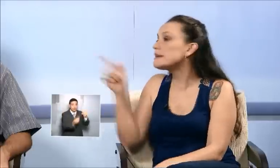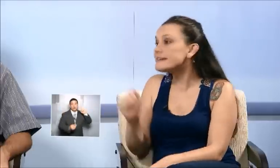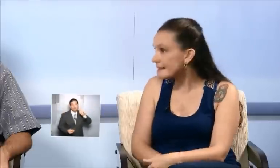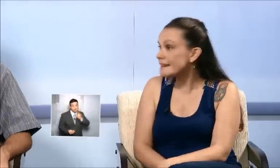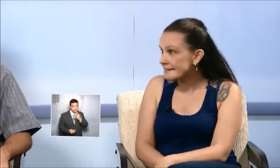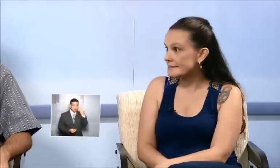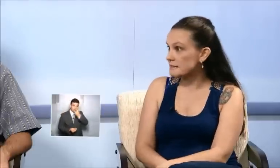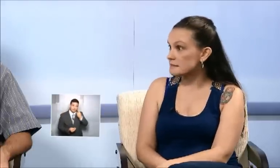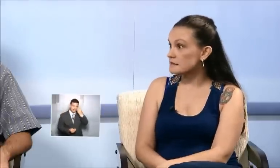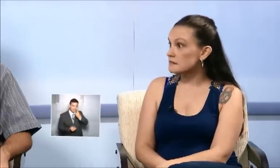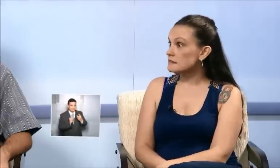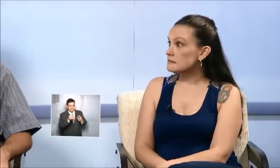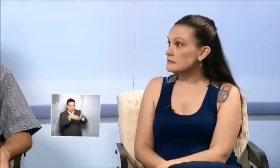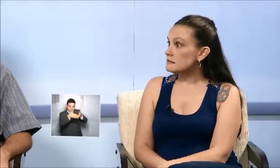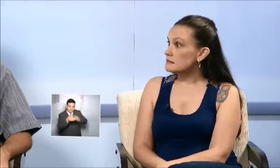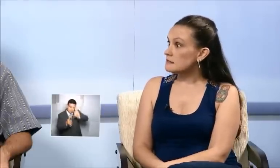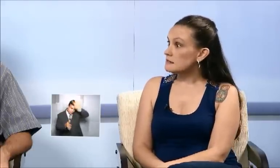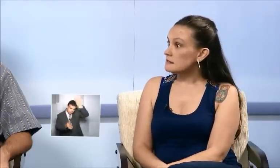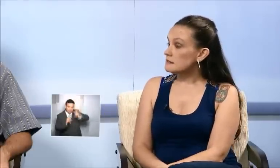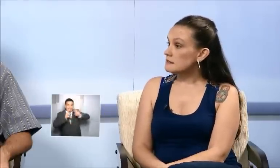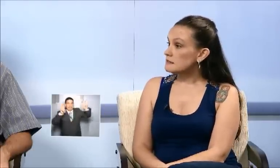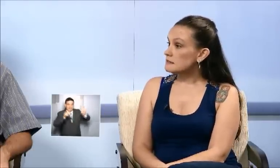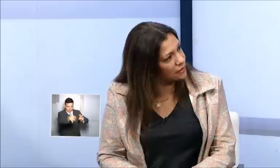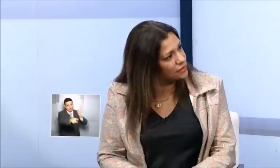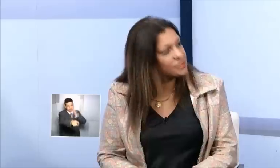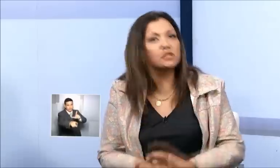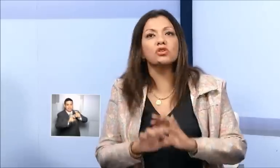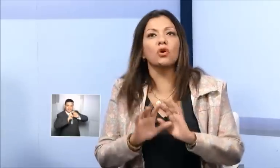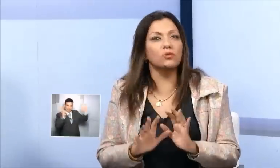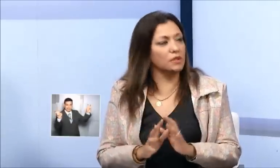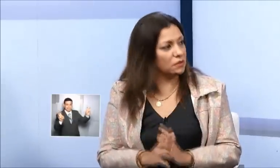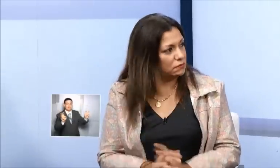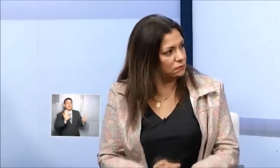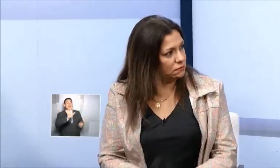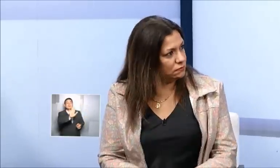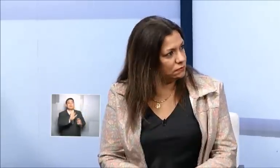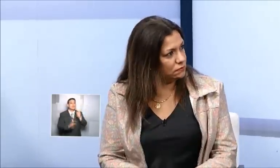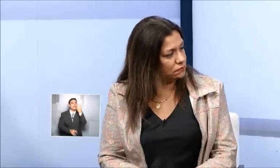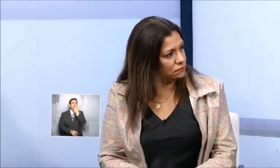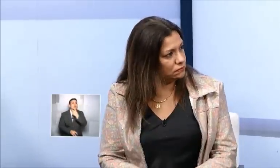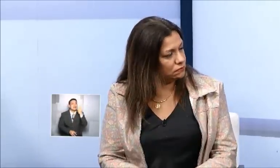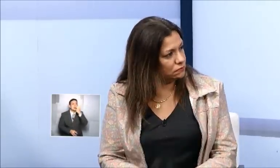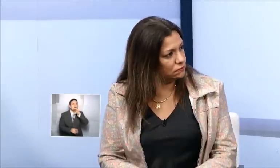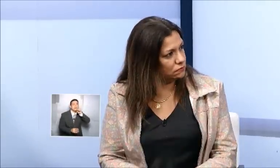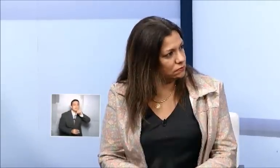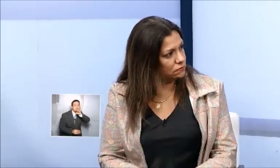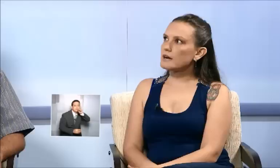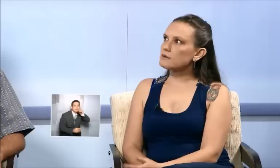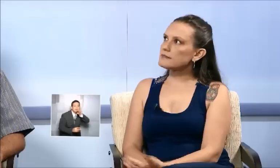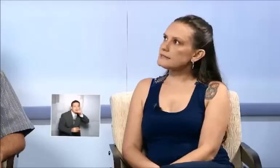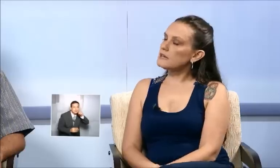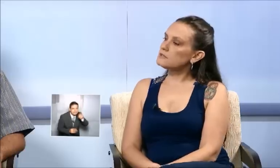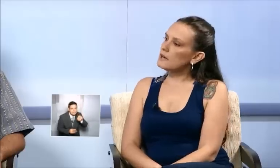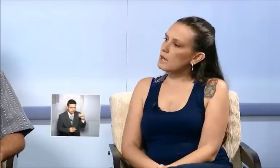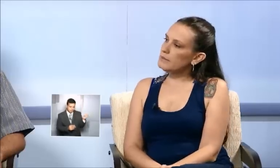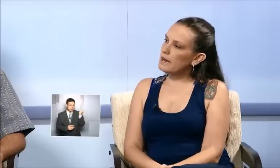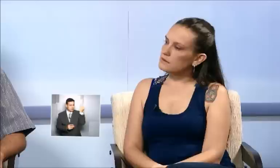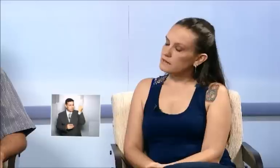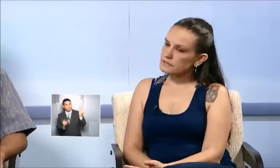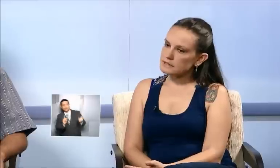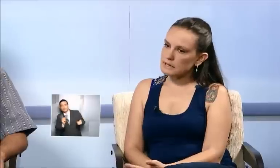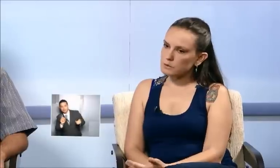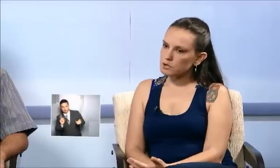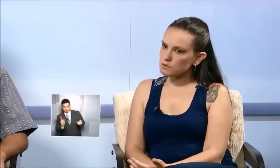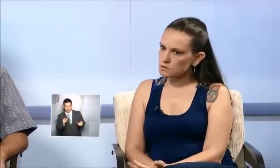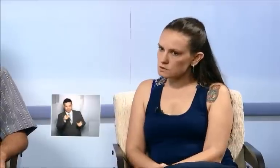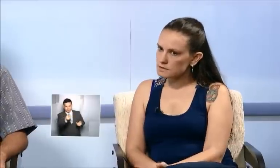falam. pedir pra ele gritar, ele grita. E a leitura labial, é interessante ou não? Então, como que acontece a leitura labial, né?